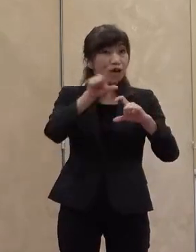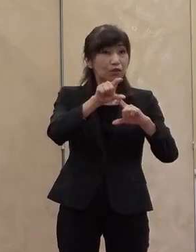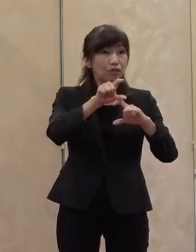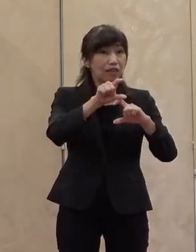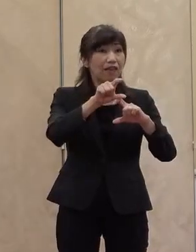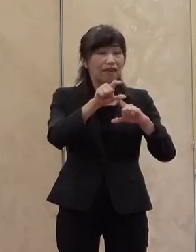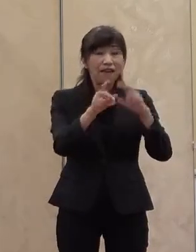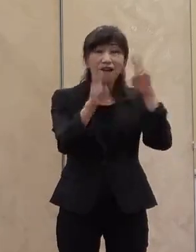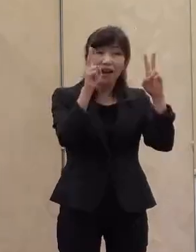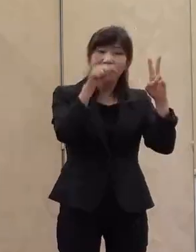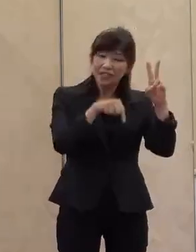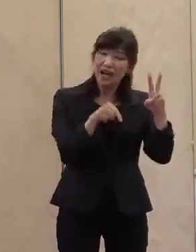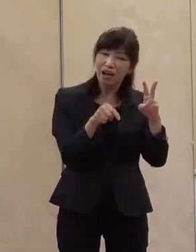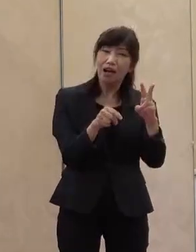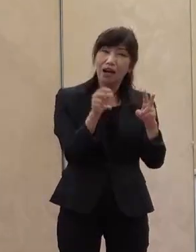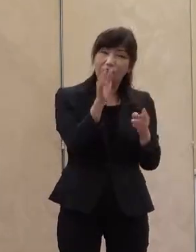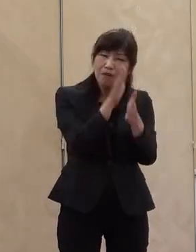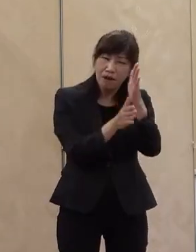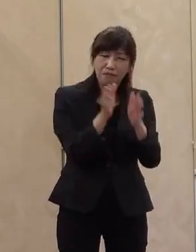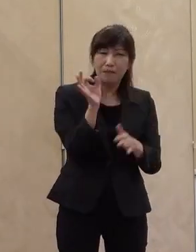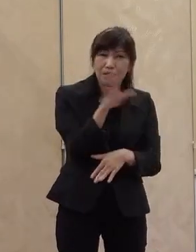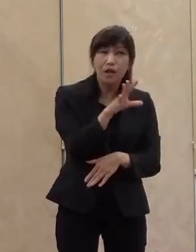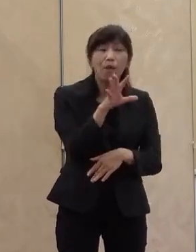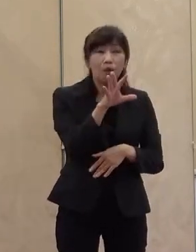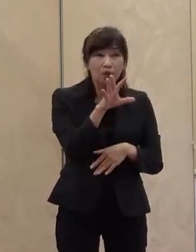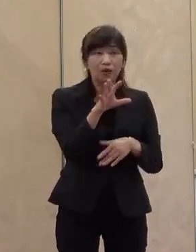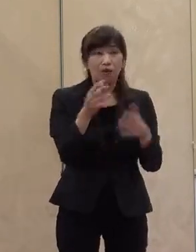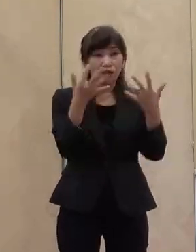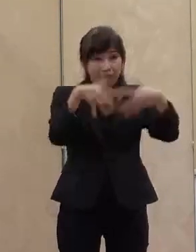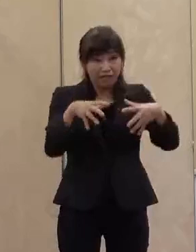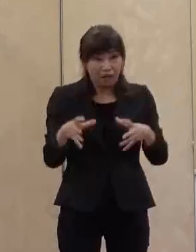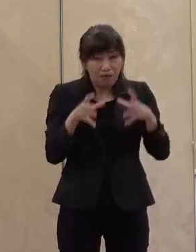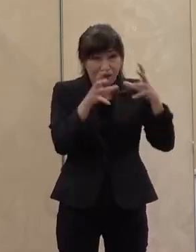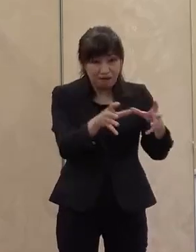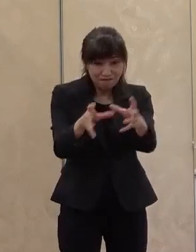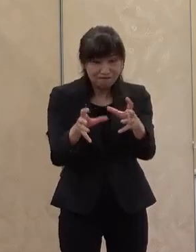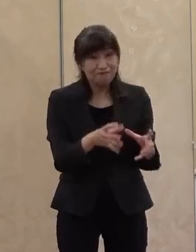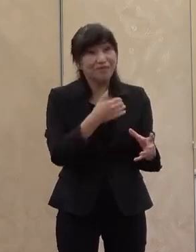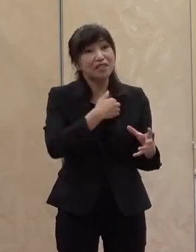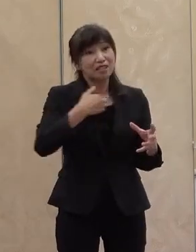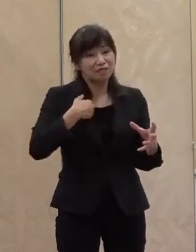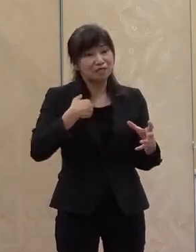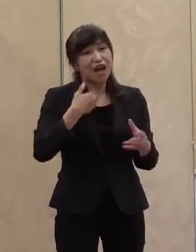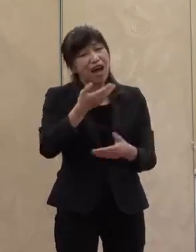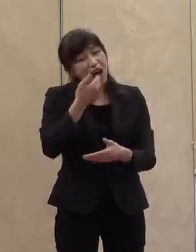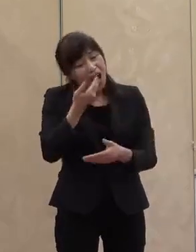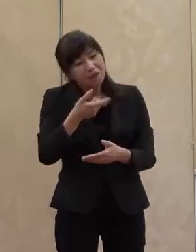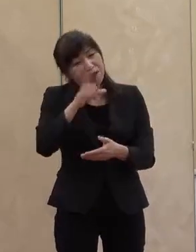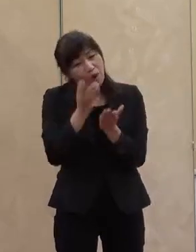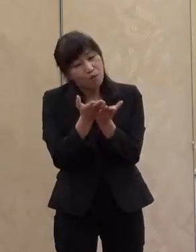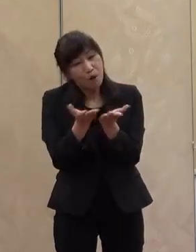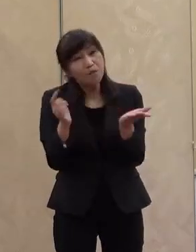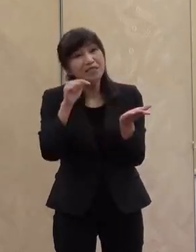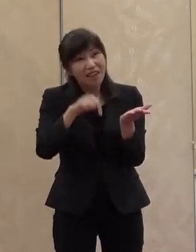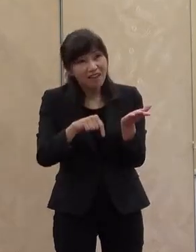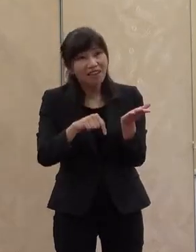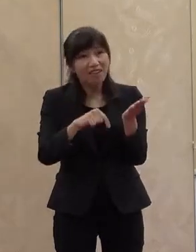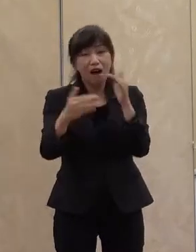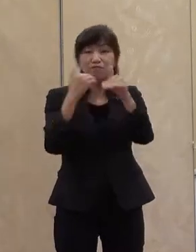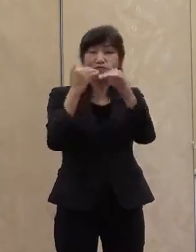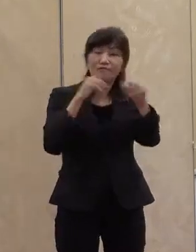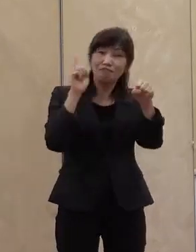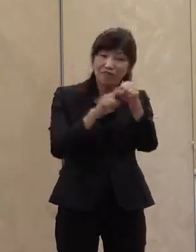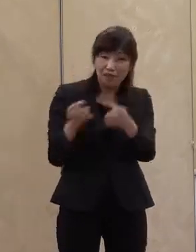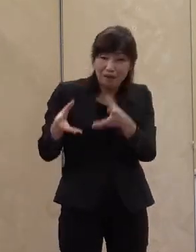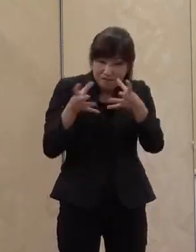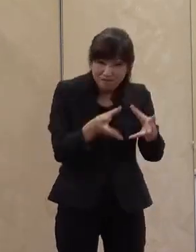なしで高機能換気扇を導入できる、まあ、飲食店なんかでもつけれるようにするということを上乗せ補助という